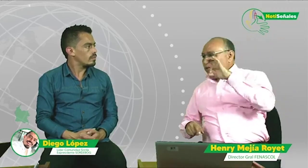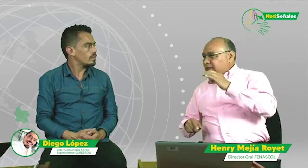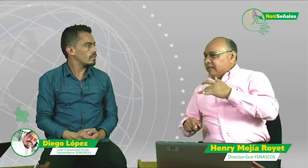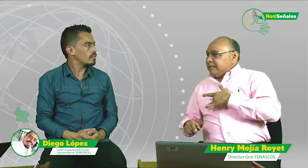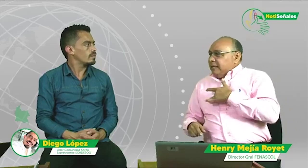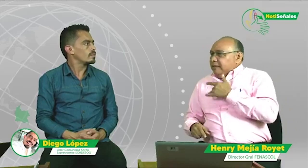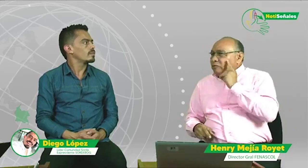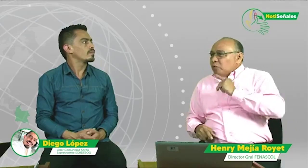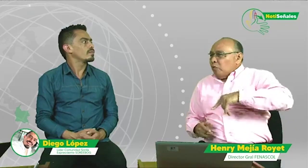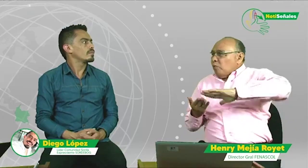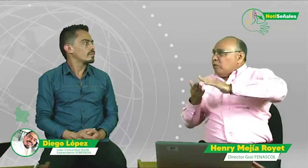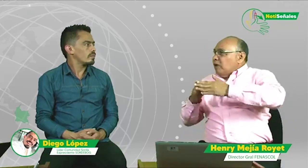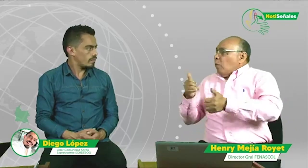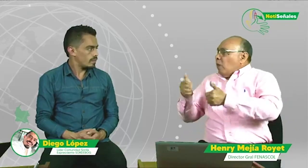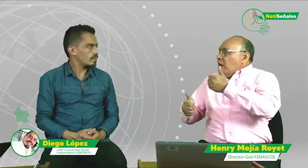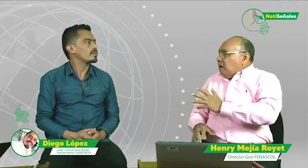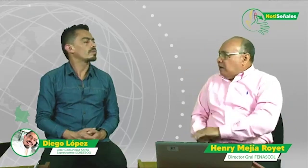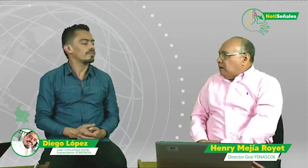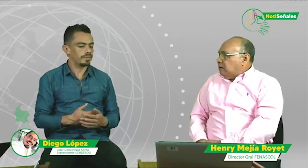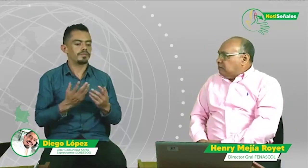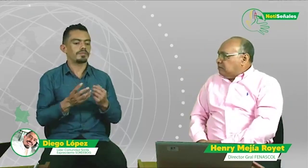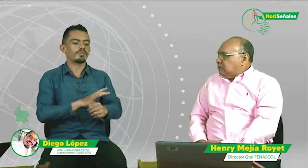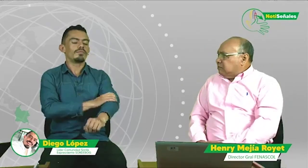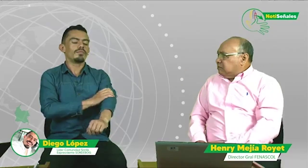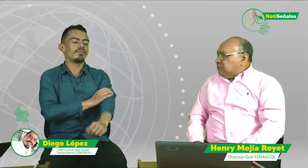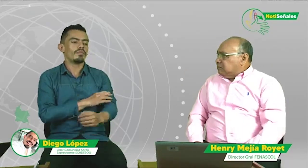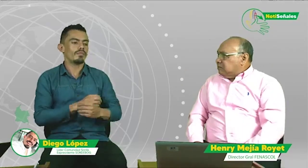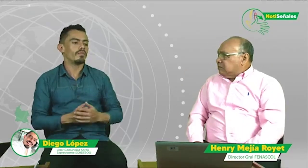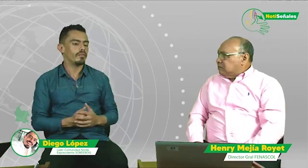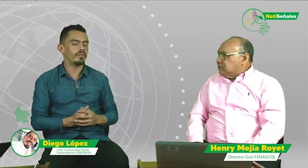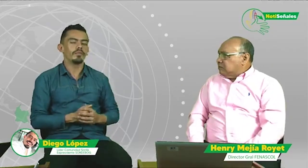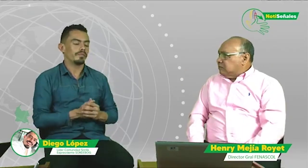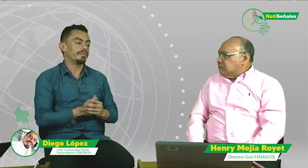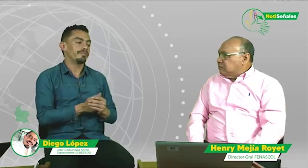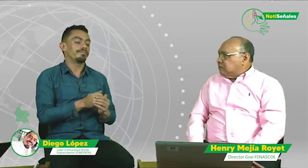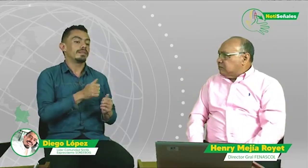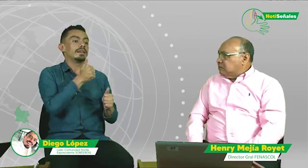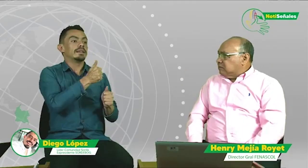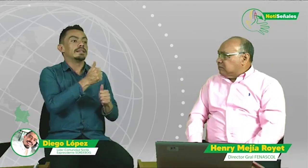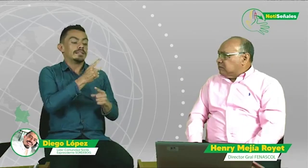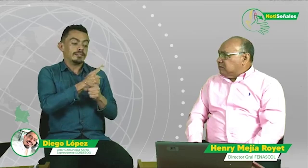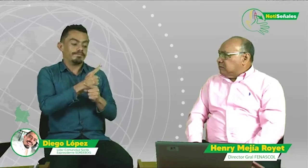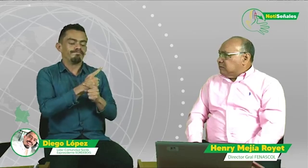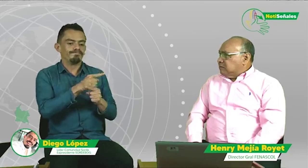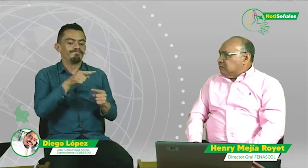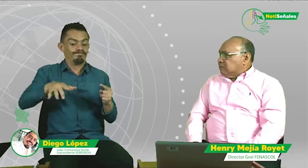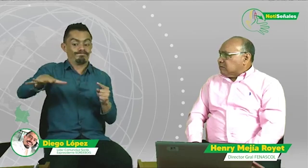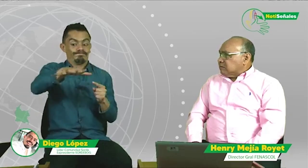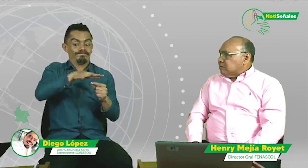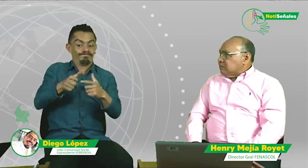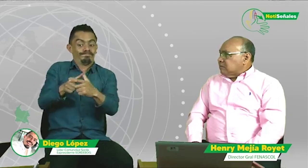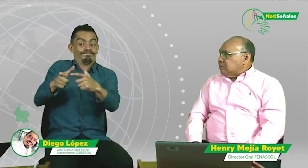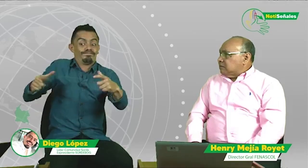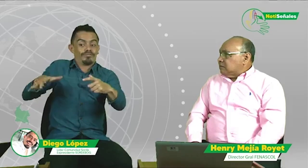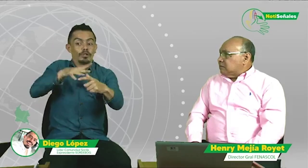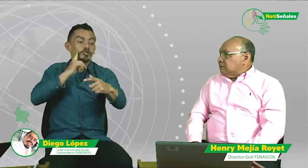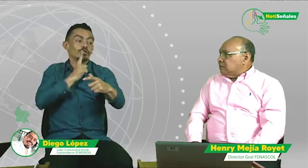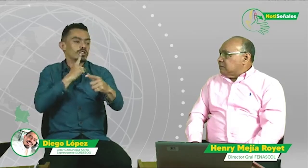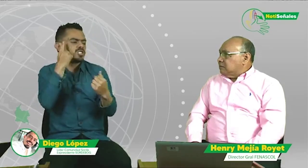¿cuál debería ser como el mejor perfil? ¿Cómo se ubica mejor la persona sorda? ¿Así como modelo o como docente?